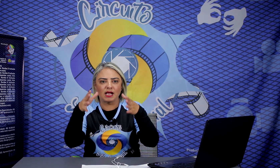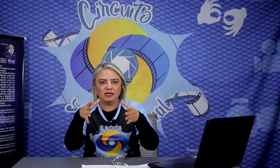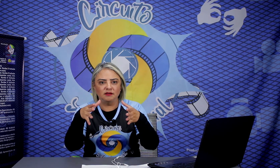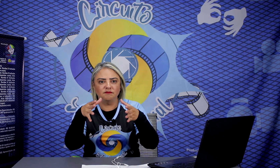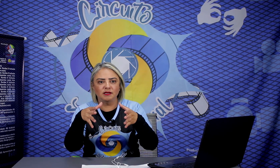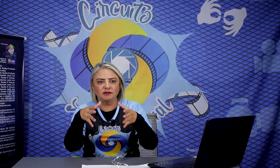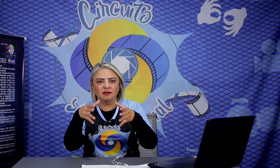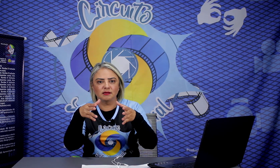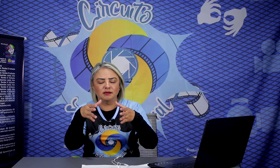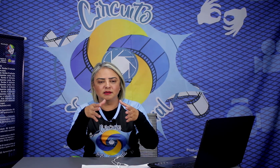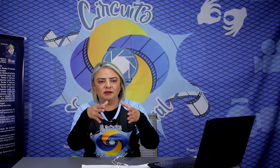ali,